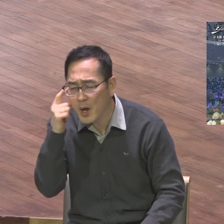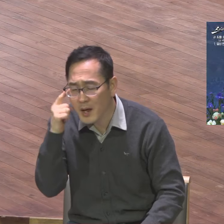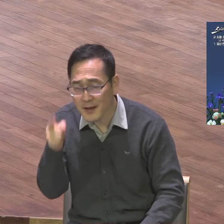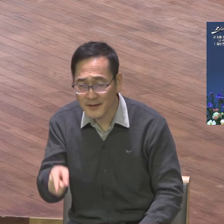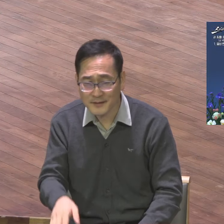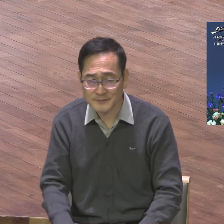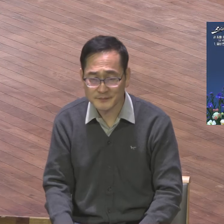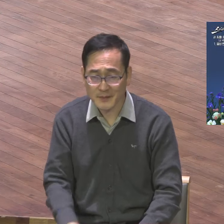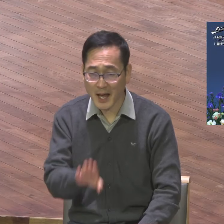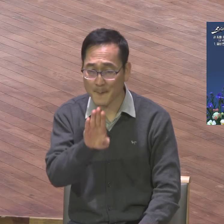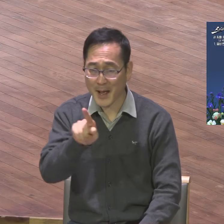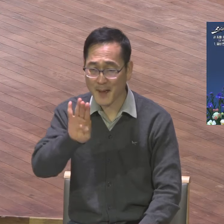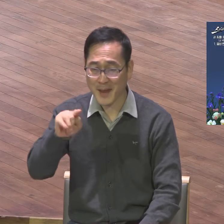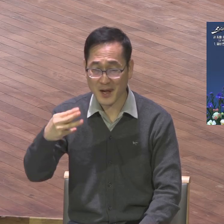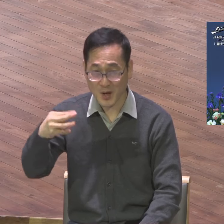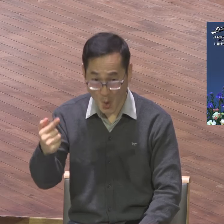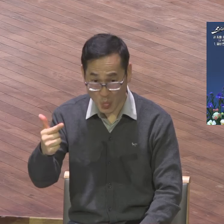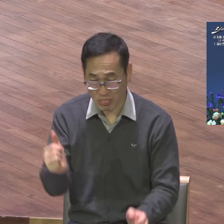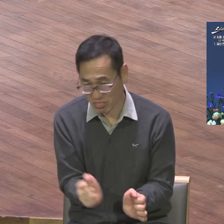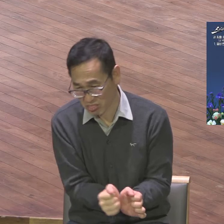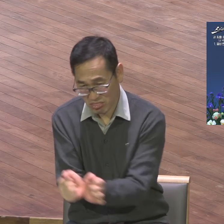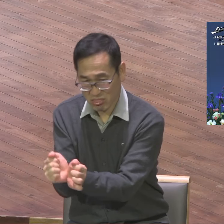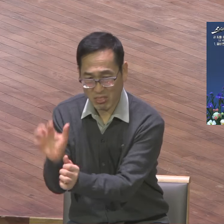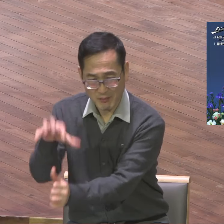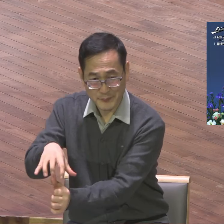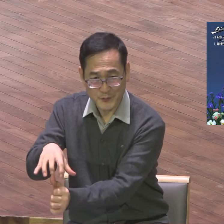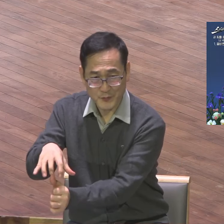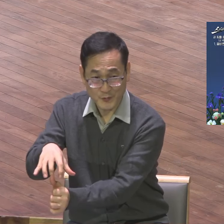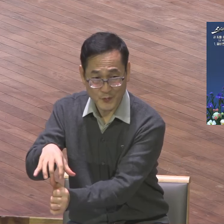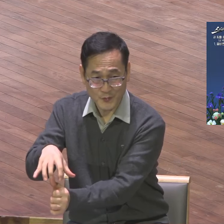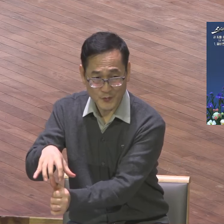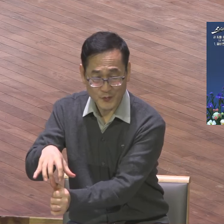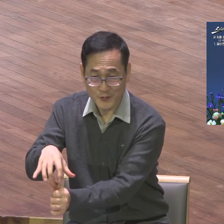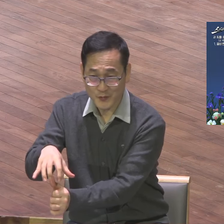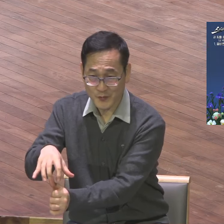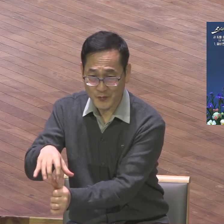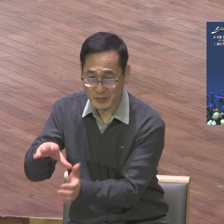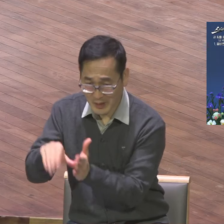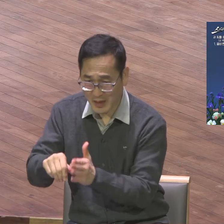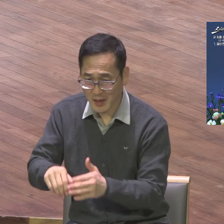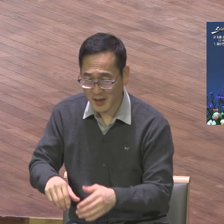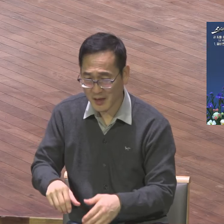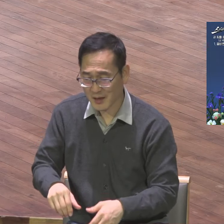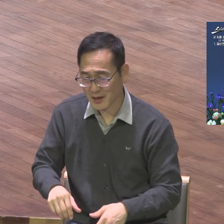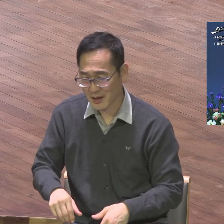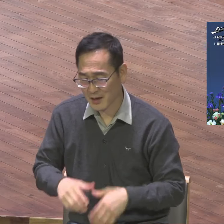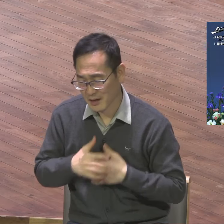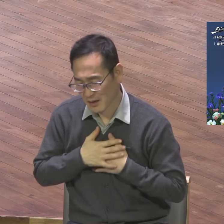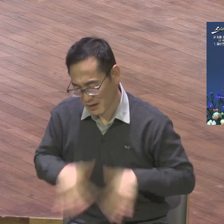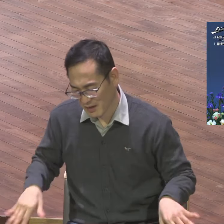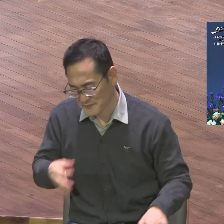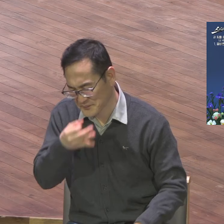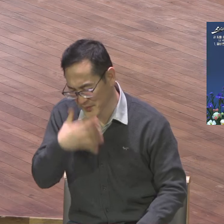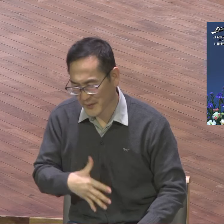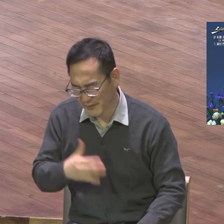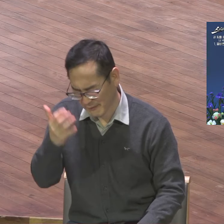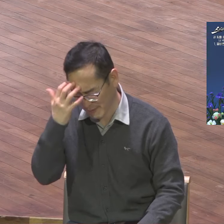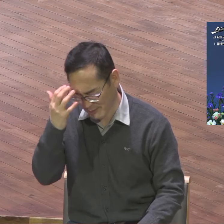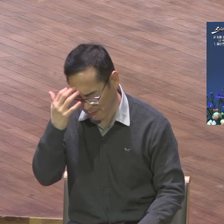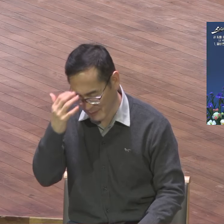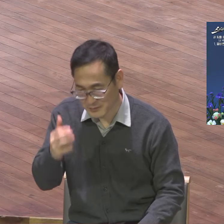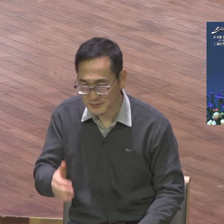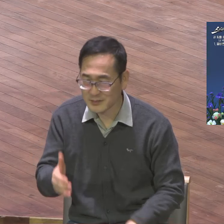오랜 바벨론 포로 생활을 했기 때문에 지친 유대인들은